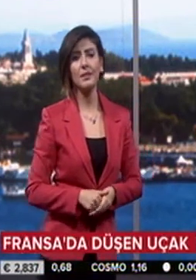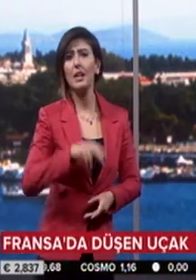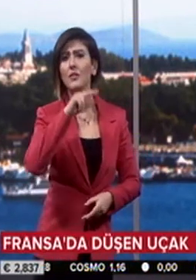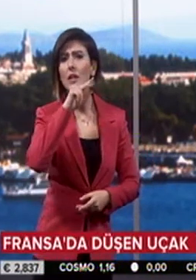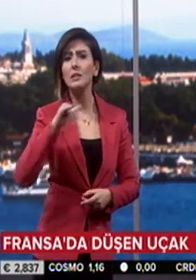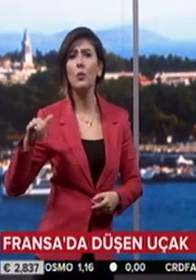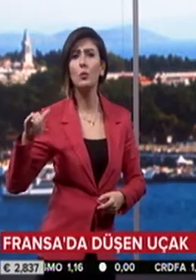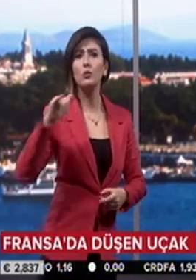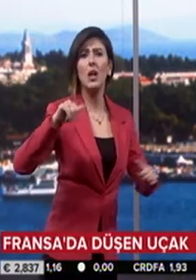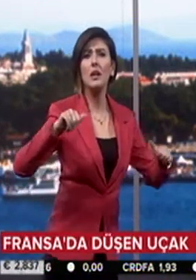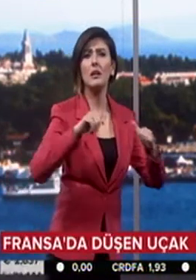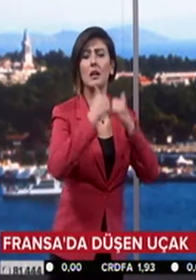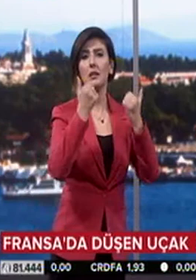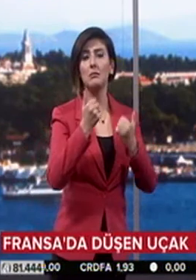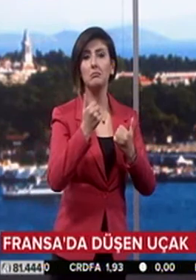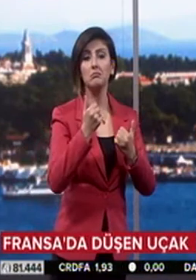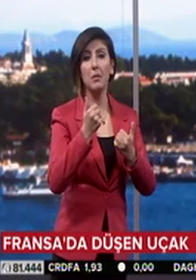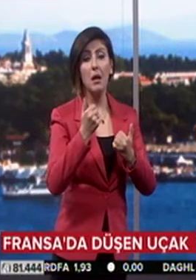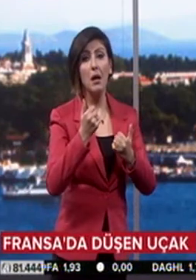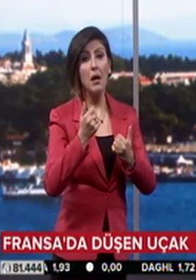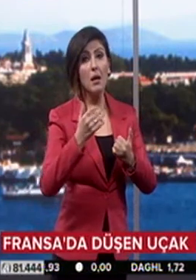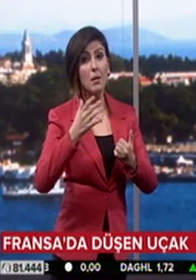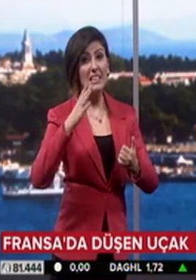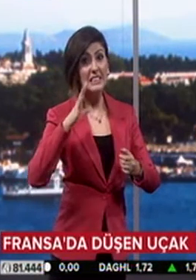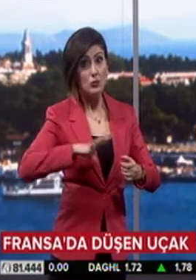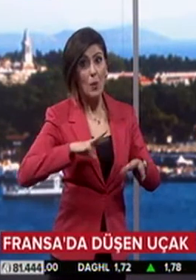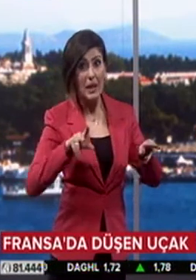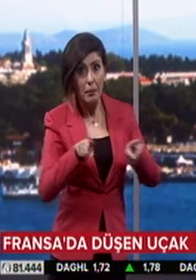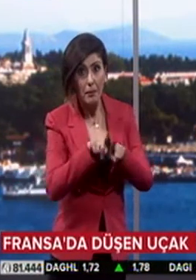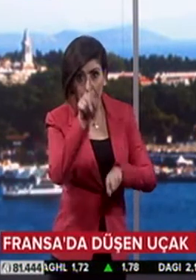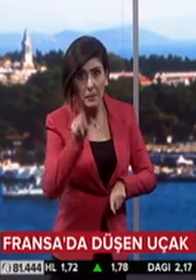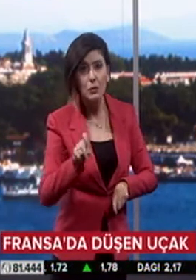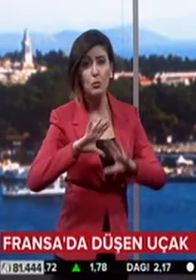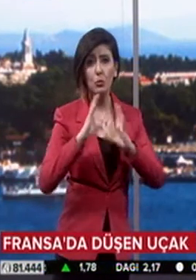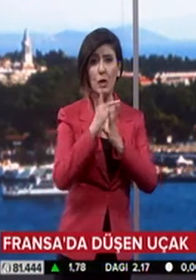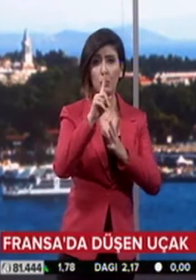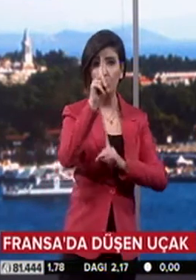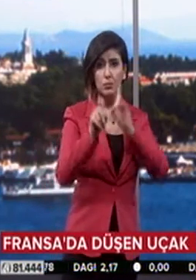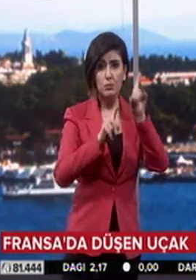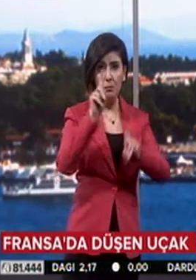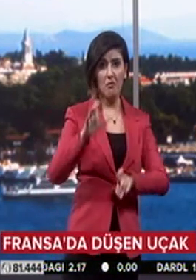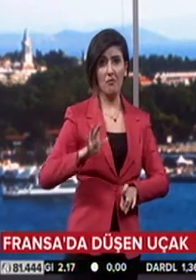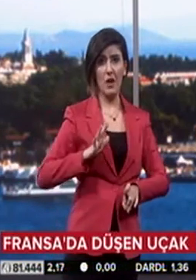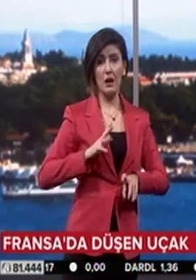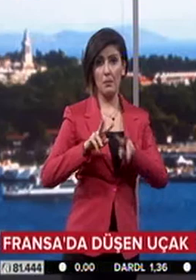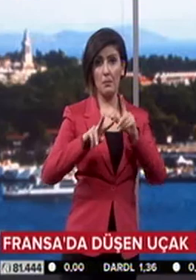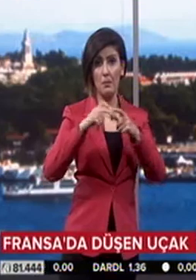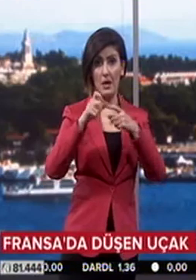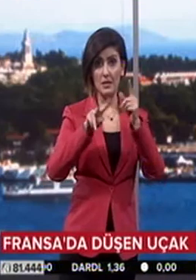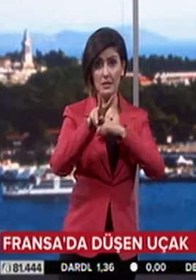Fransa'daki uçak kazasında kasıt var mı? Dünya bu sorunun yanıtını arıyor. Marsilya savcısı yardımcı pilotun uçağı bilerek